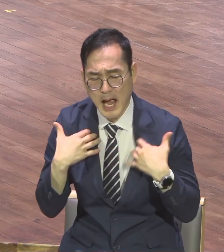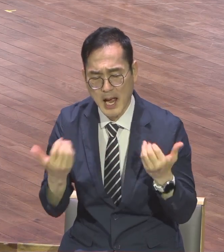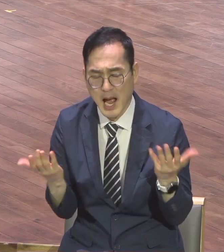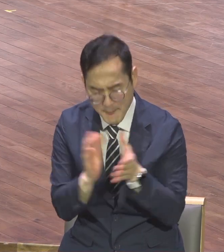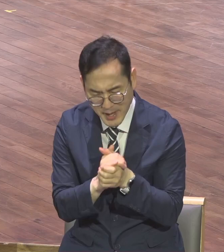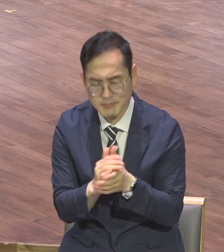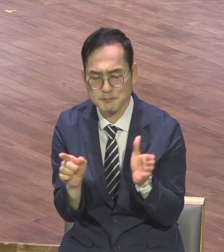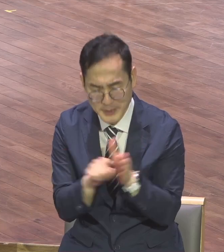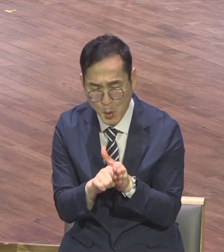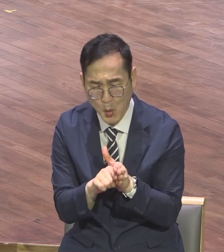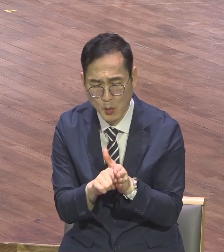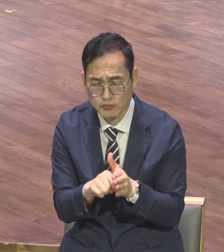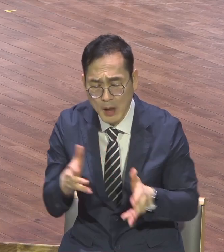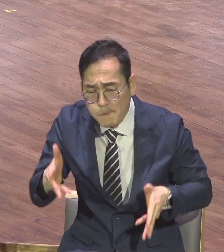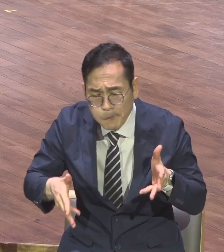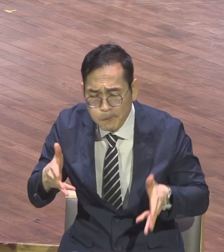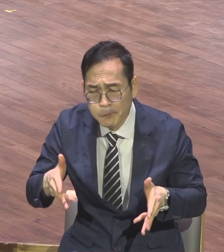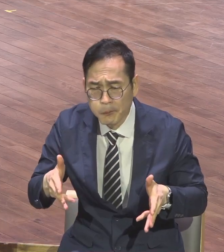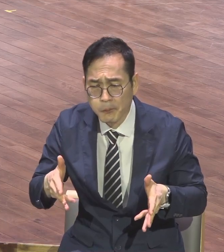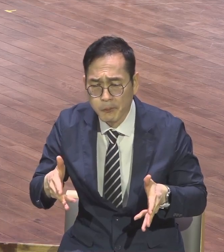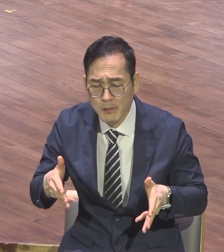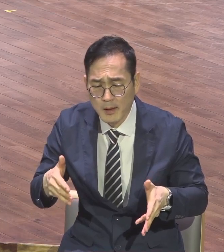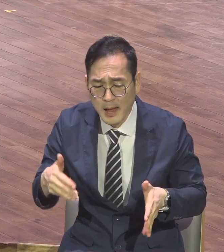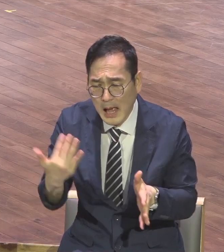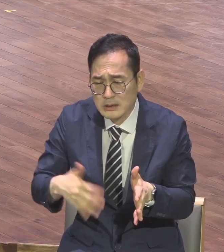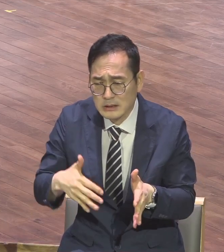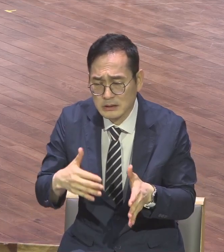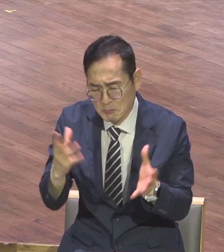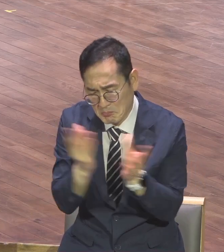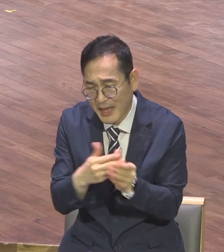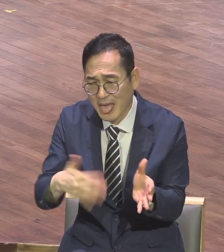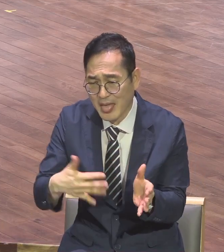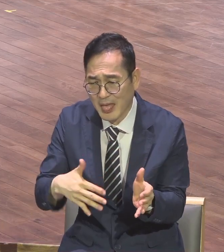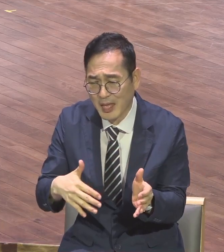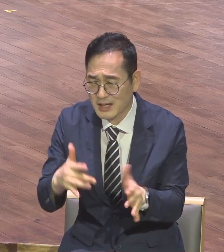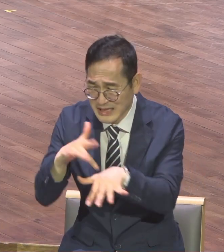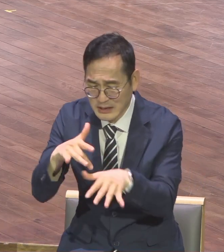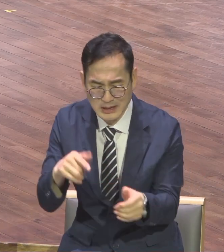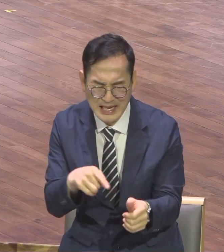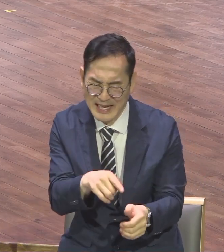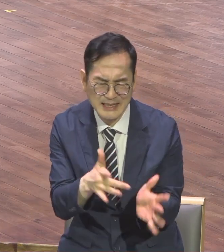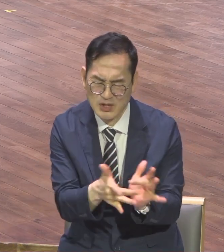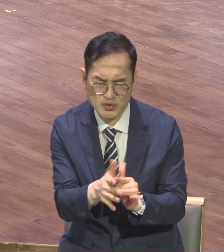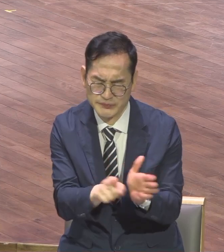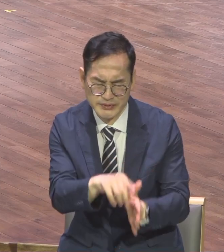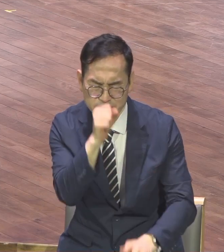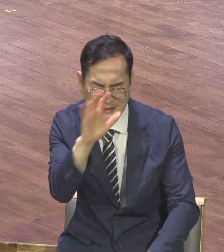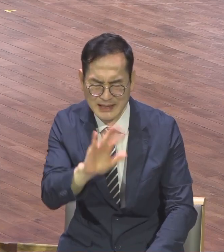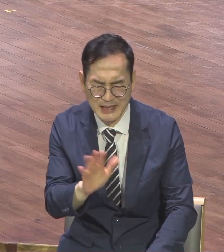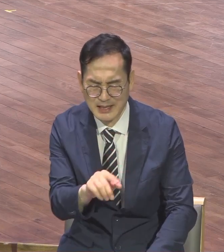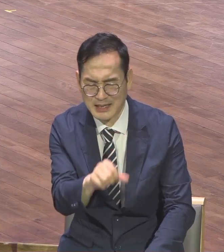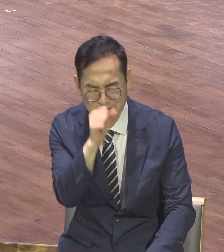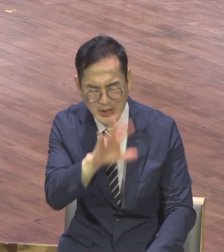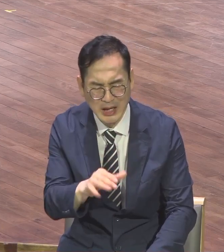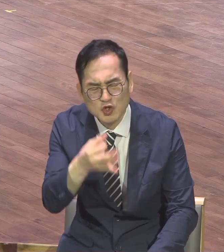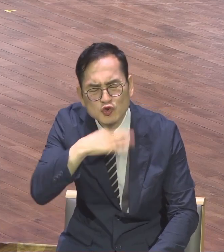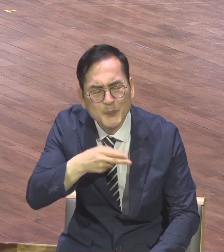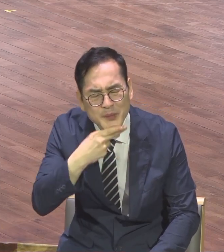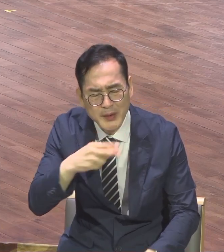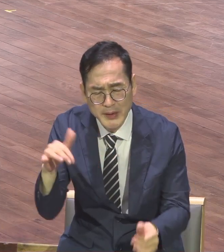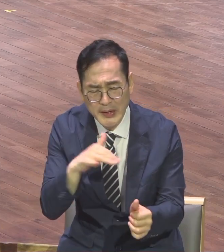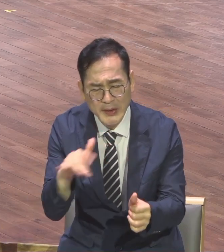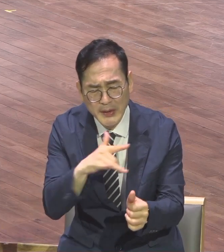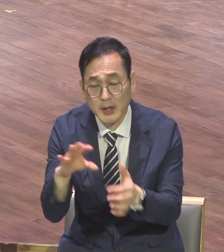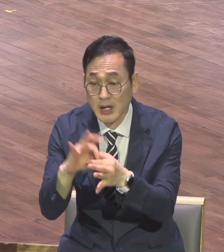못 깨달았도록, 깨달아도 슬쩍 못하도록 계속 사단이 공격을 한단 말이에요. 3.1조